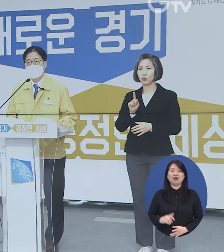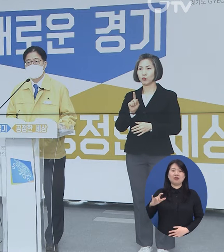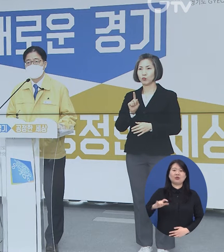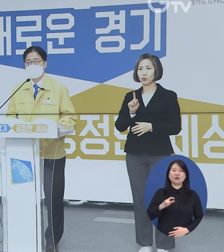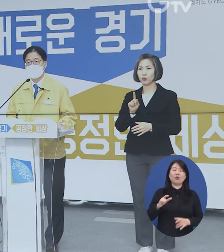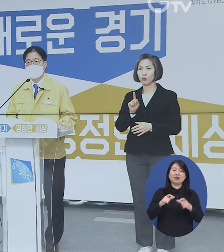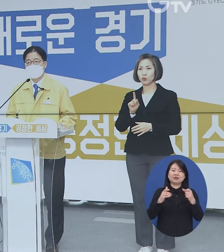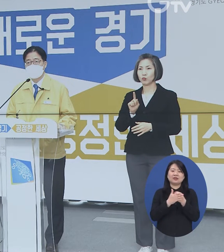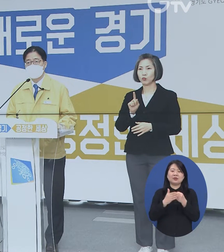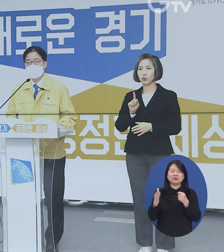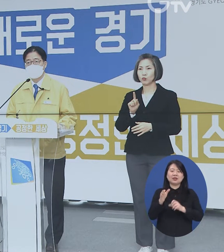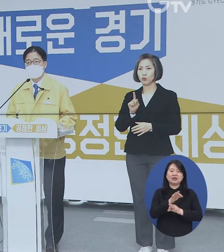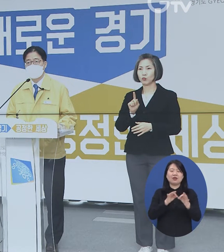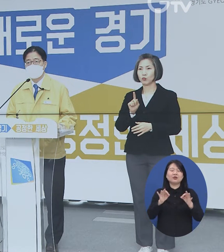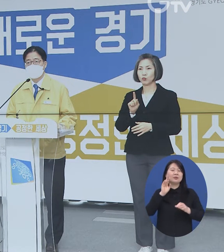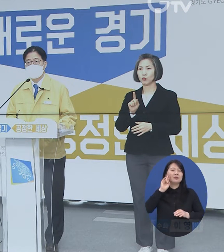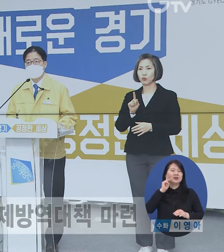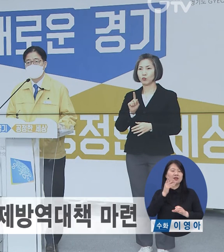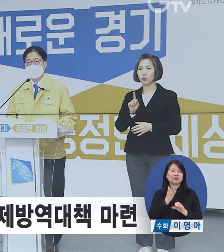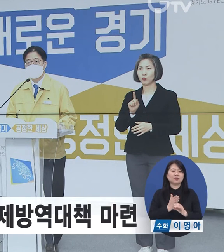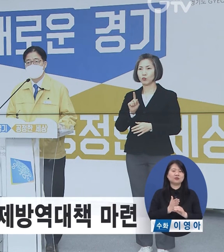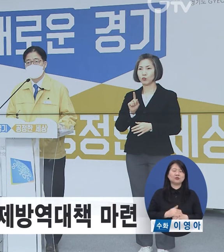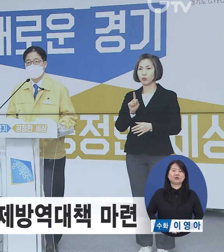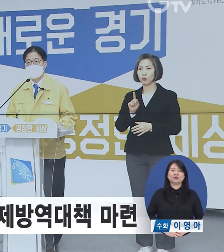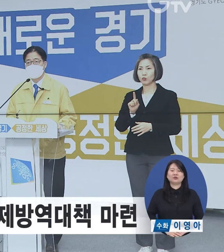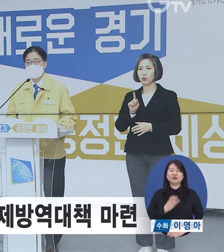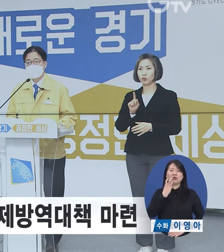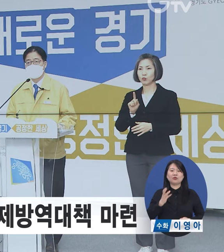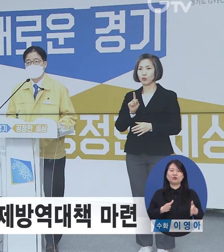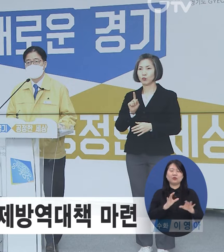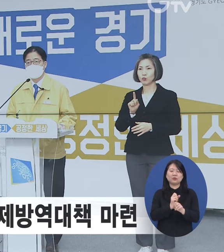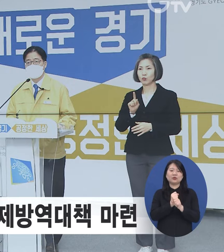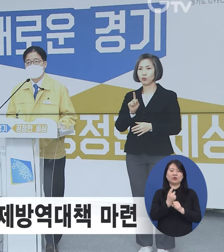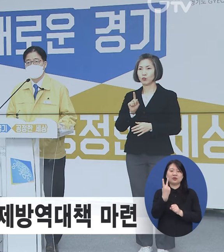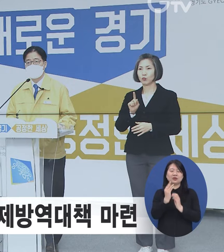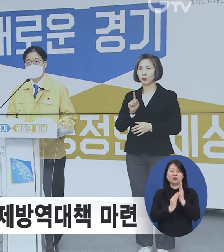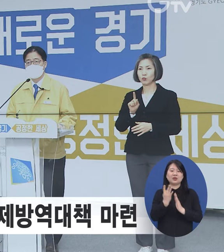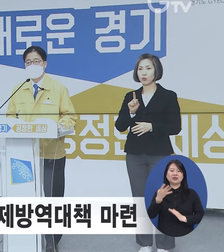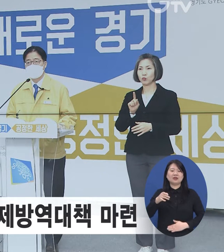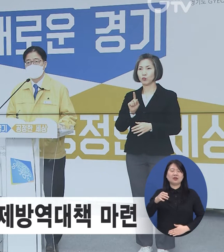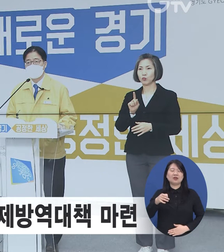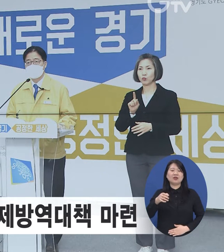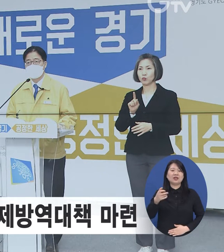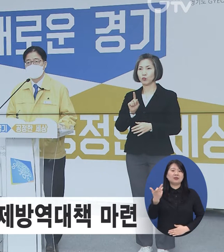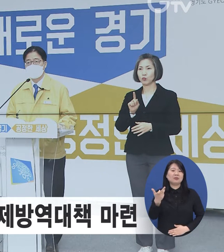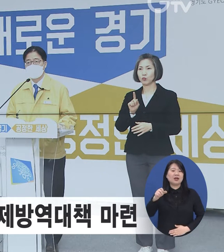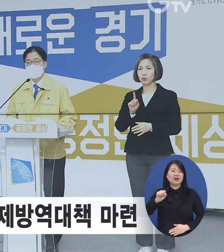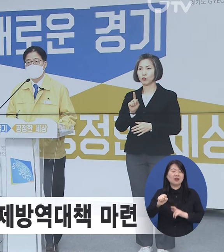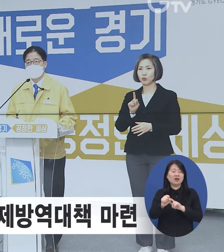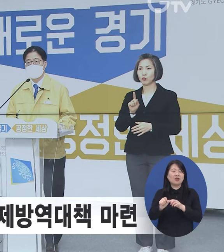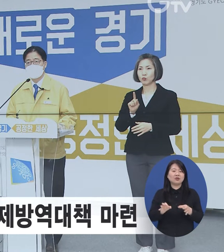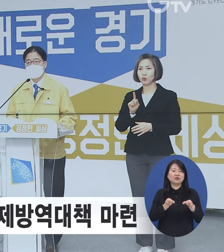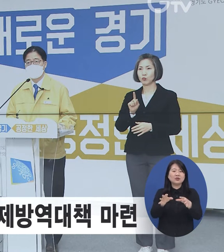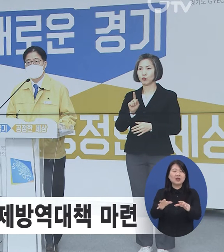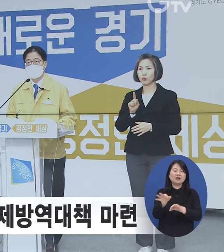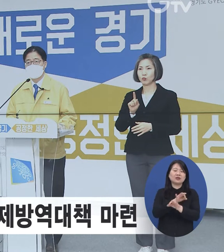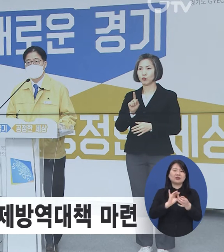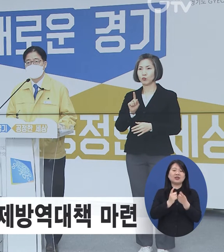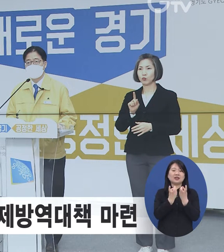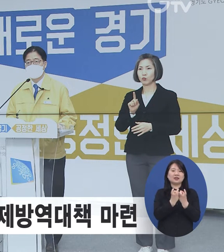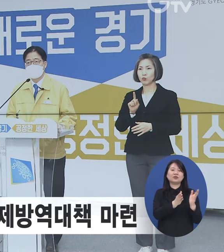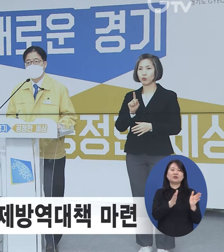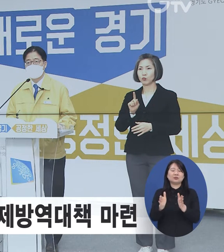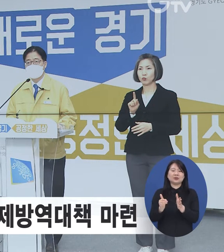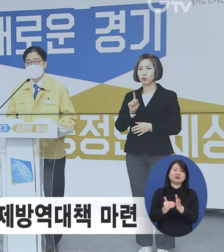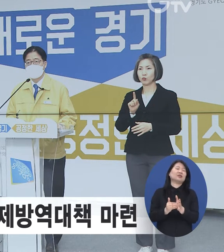코로나19 확산으로 경제에 비상이 걸렸는데요. 경기도가 총 2조 4,518억 원을 투입한 경제 대책을